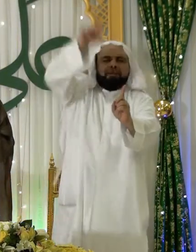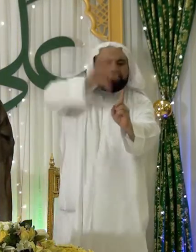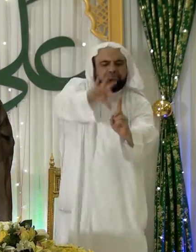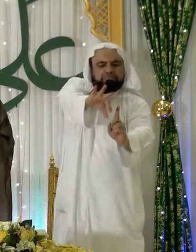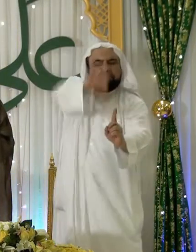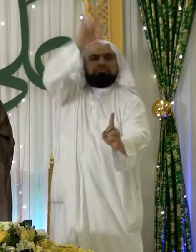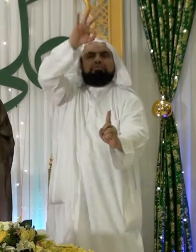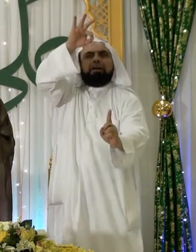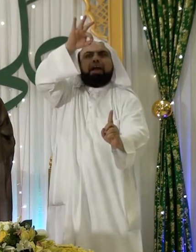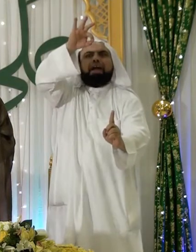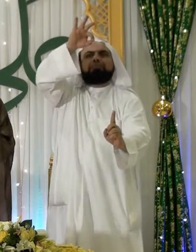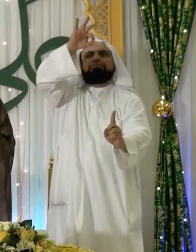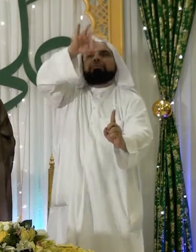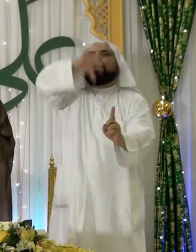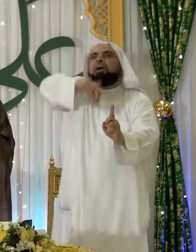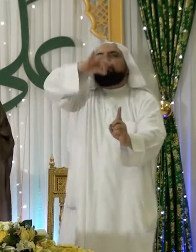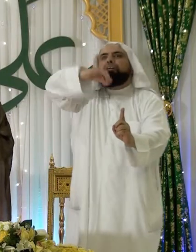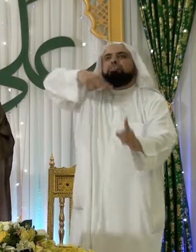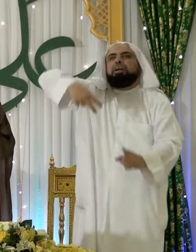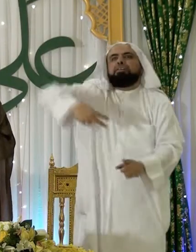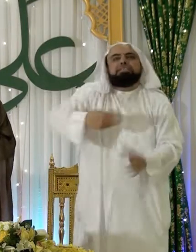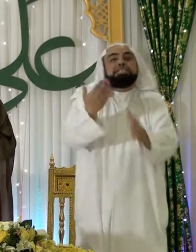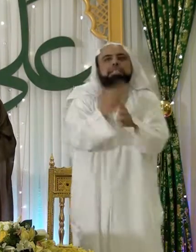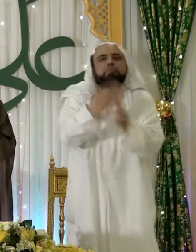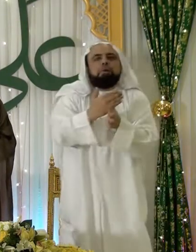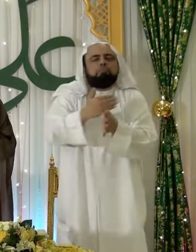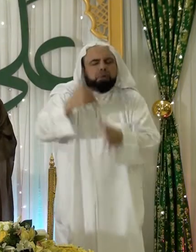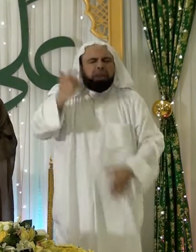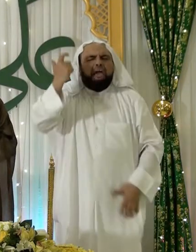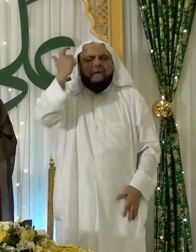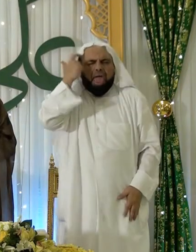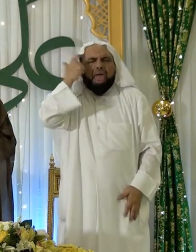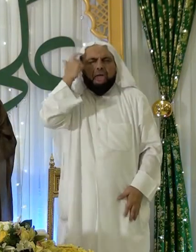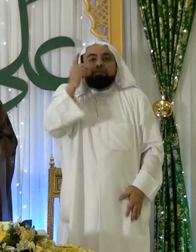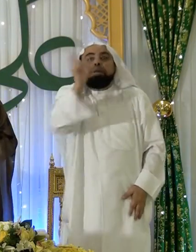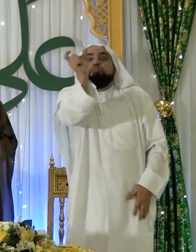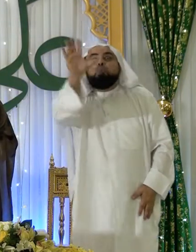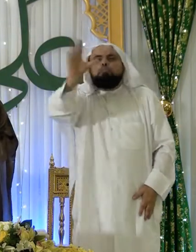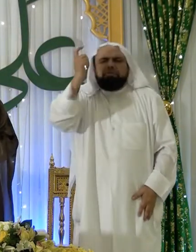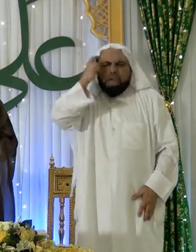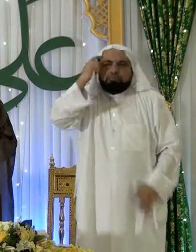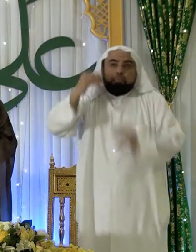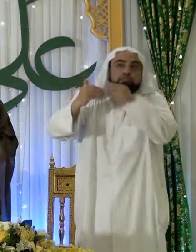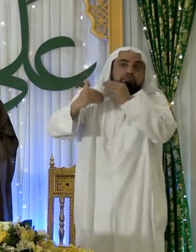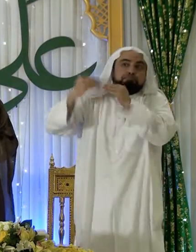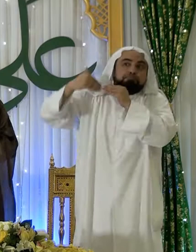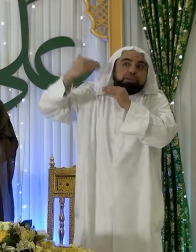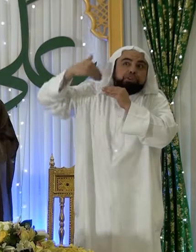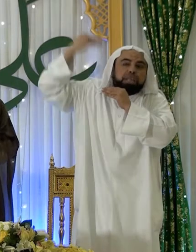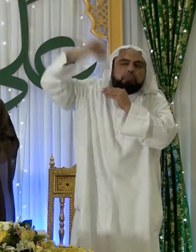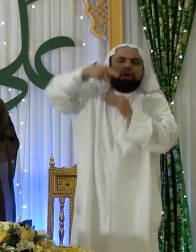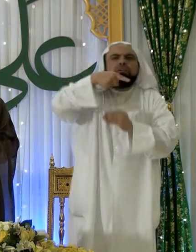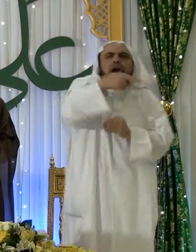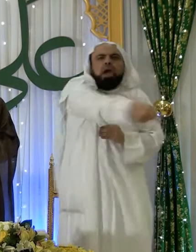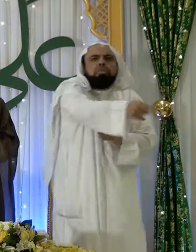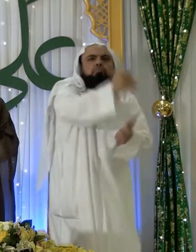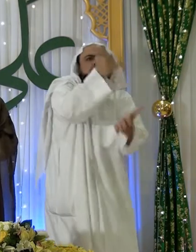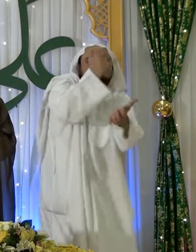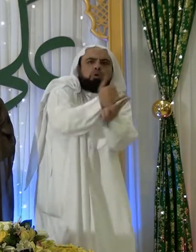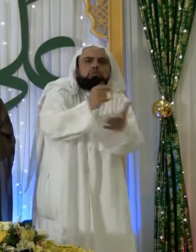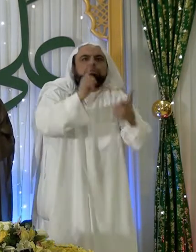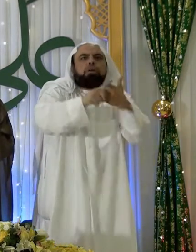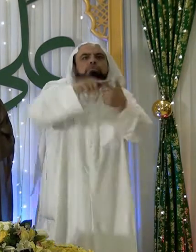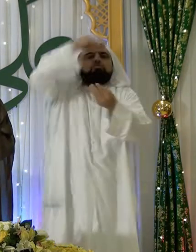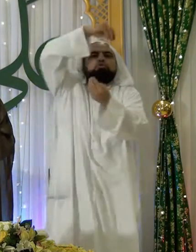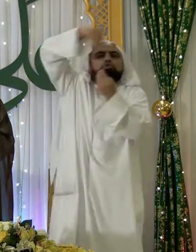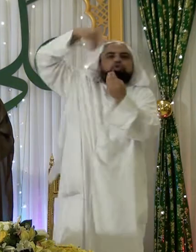سبحانه وتعالى ليعد إعدادا للمنصب الإلهي الكبير